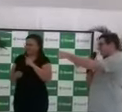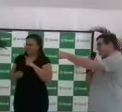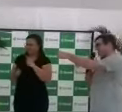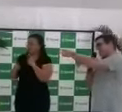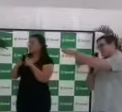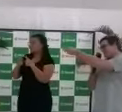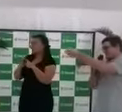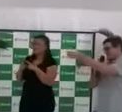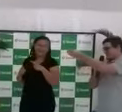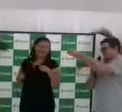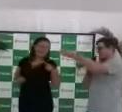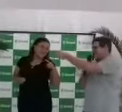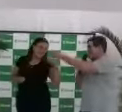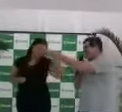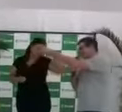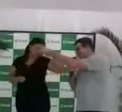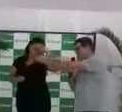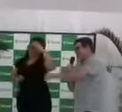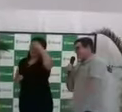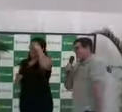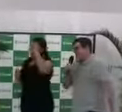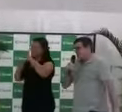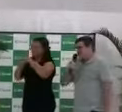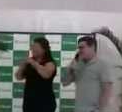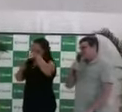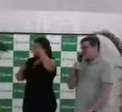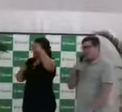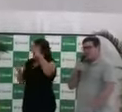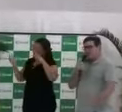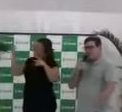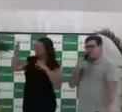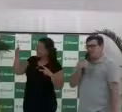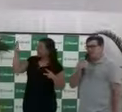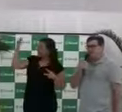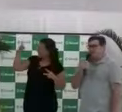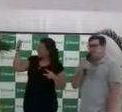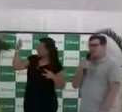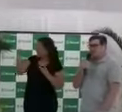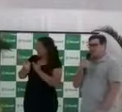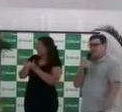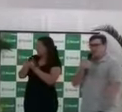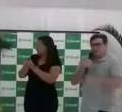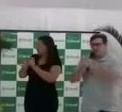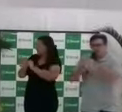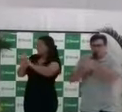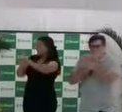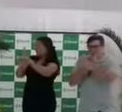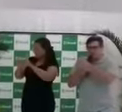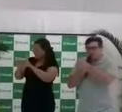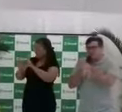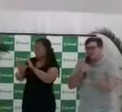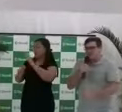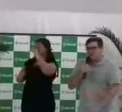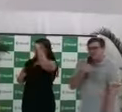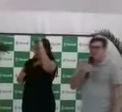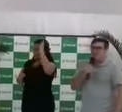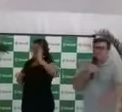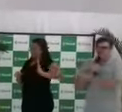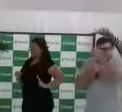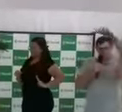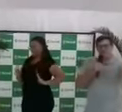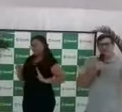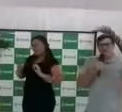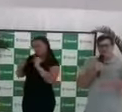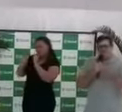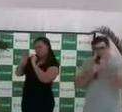colega, eu não lembro o nome dele, mas ele, o Henrique, ele está diariamente no Sicredi. A Bruna já consegue conversar com ele,